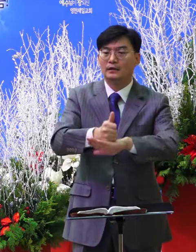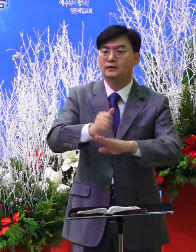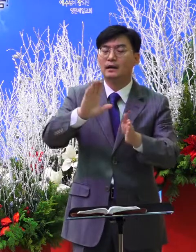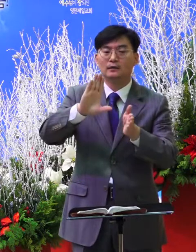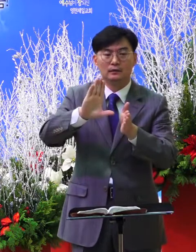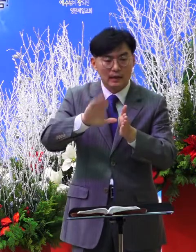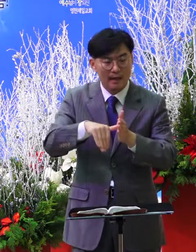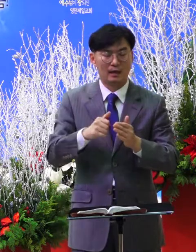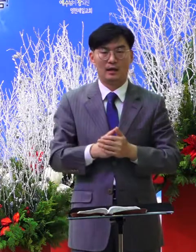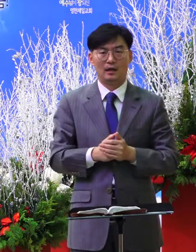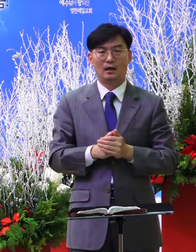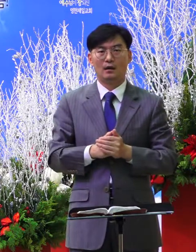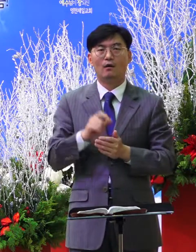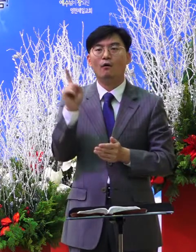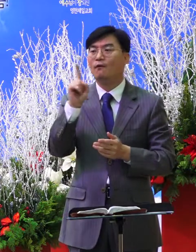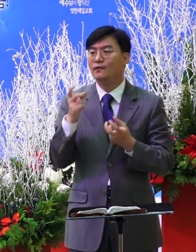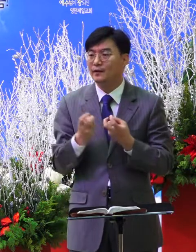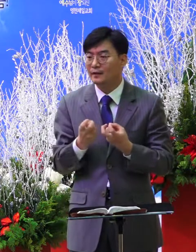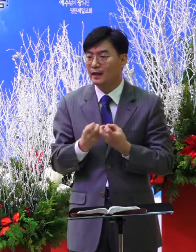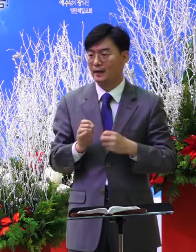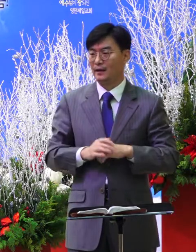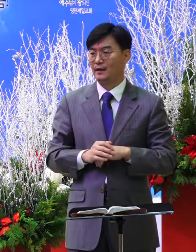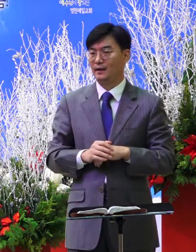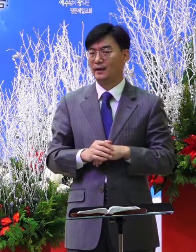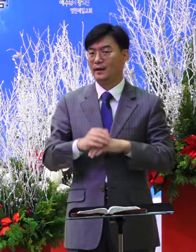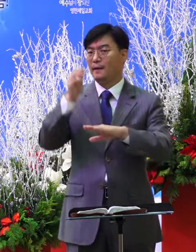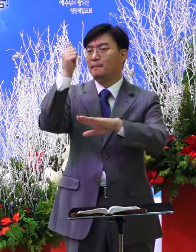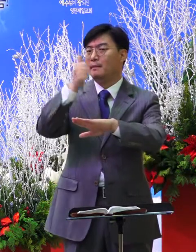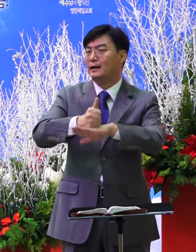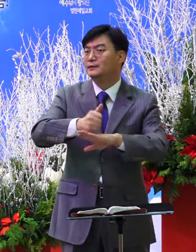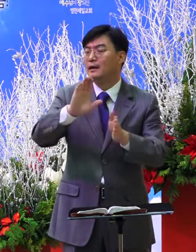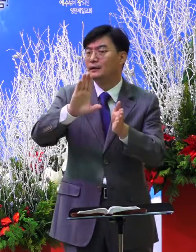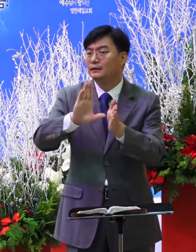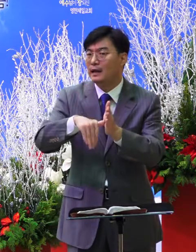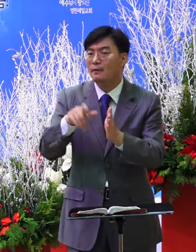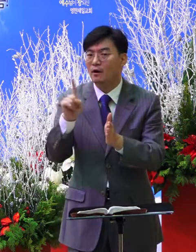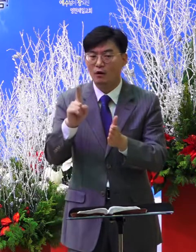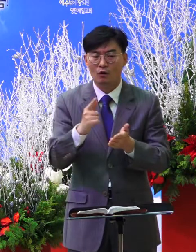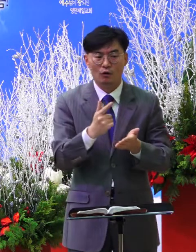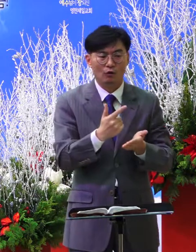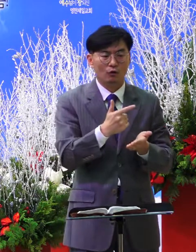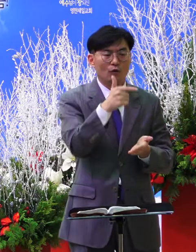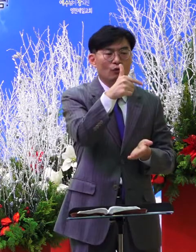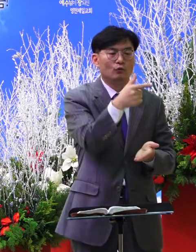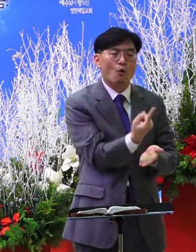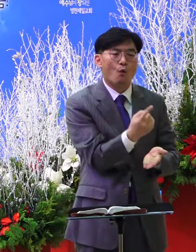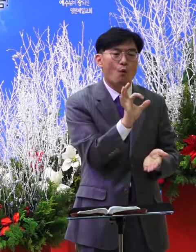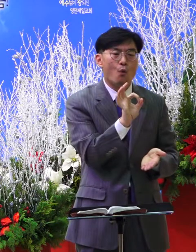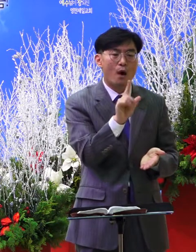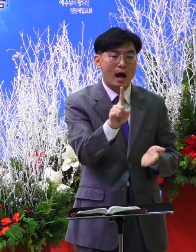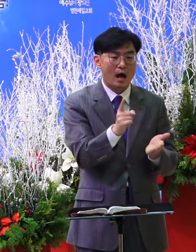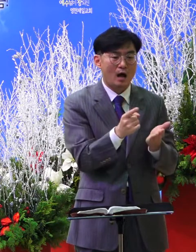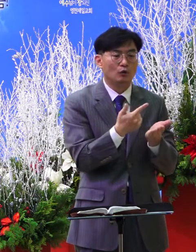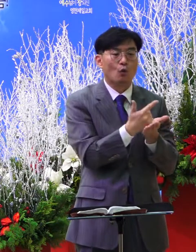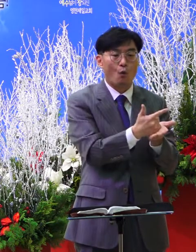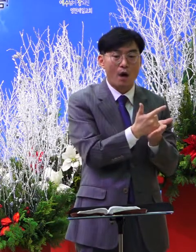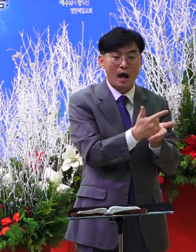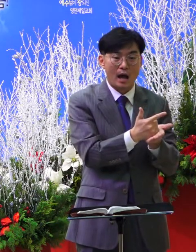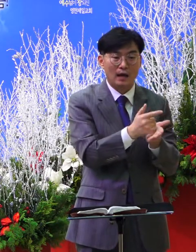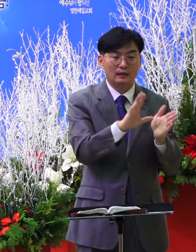예수 말씀하실 때에 그 마지막 때가 노아의 때와 같고 롯의 때와 같을 것이다 이렇게